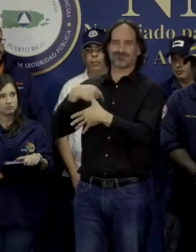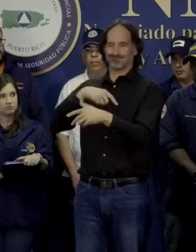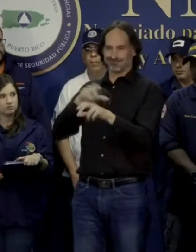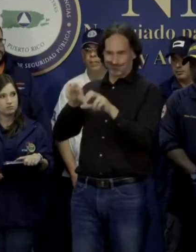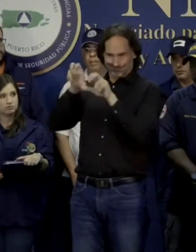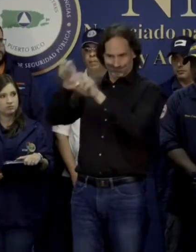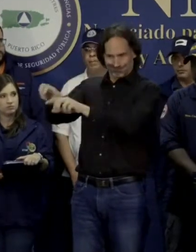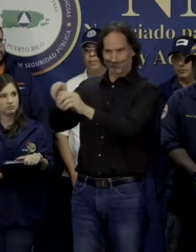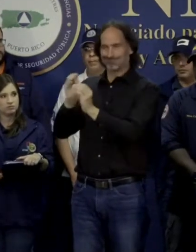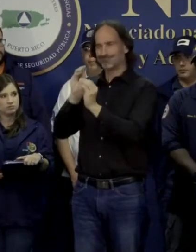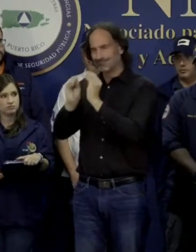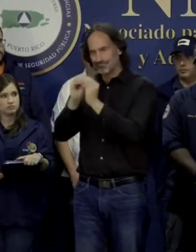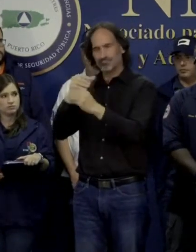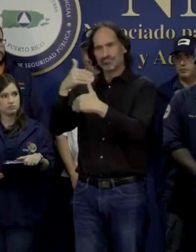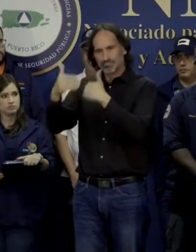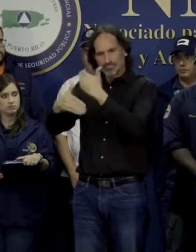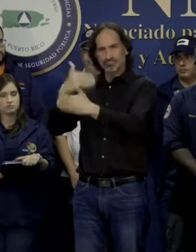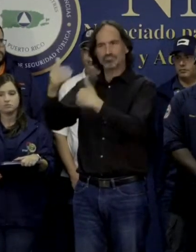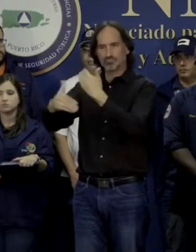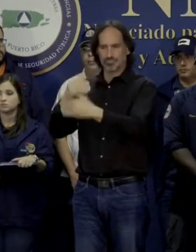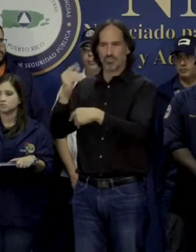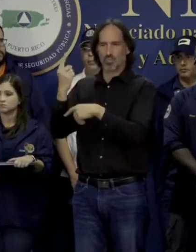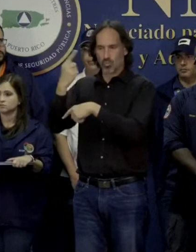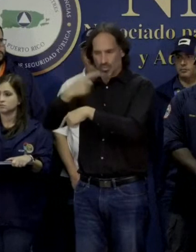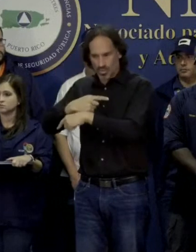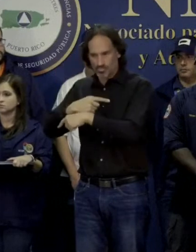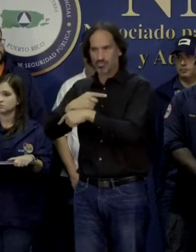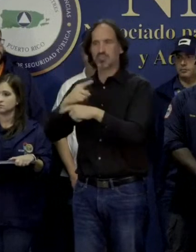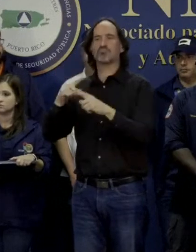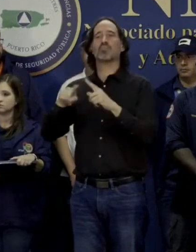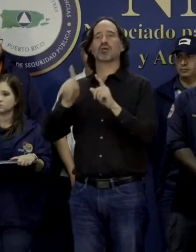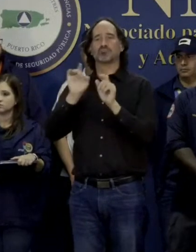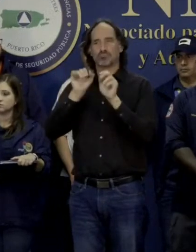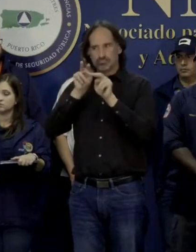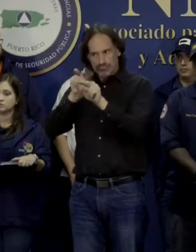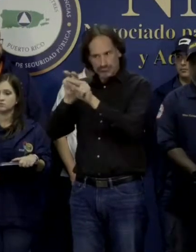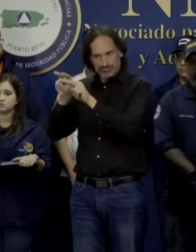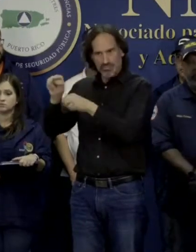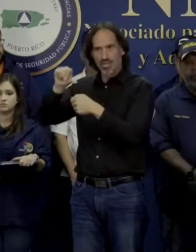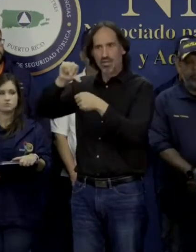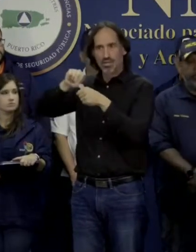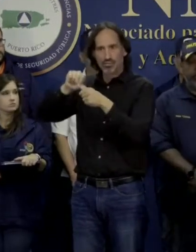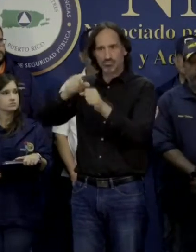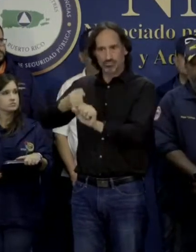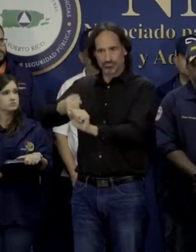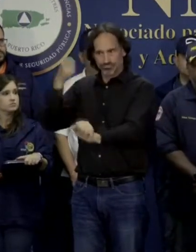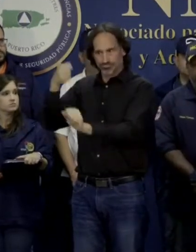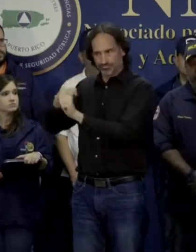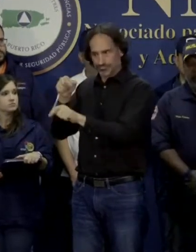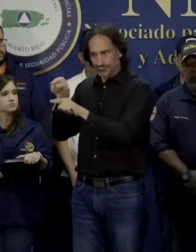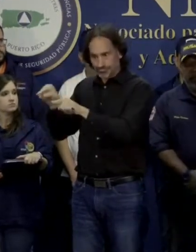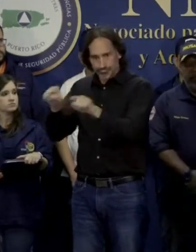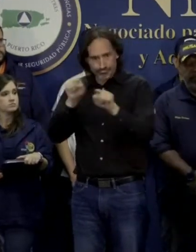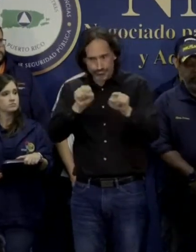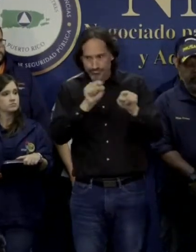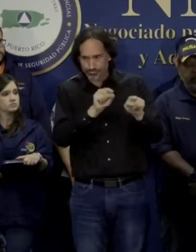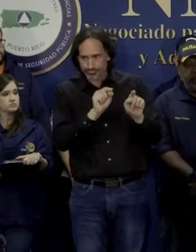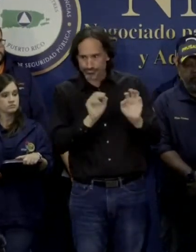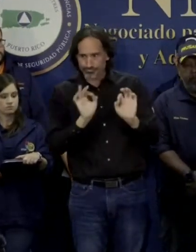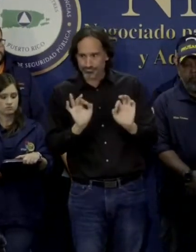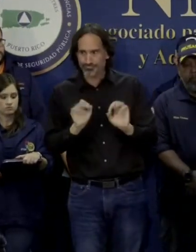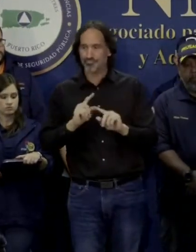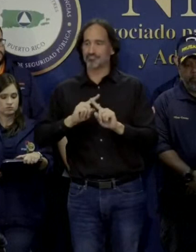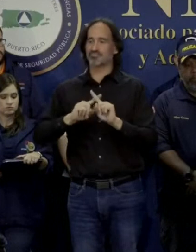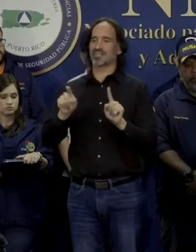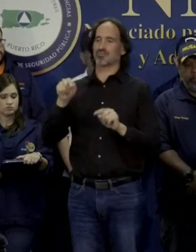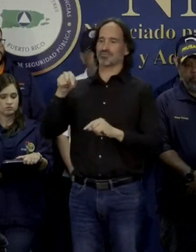Obviamente el abasto de combustible ya está planificado y ellos entienden que podemos estar arriba. A medida que tanto Prepa como Luma empiezan